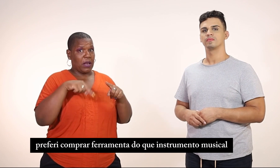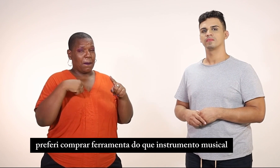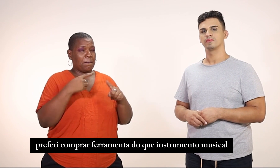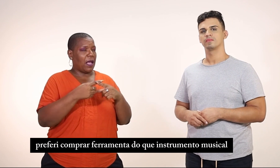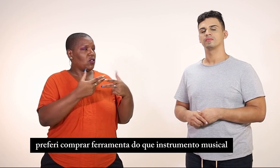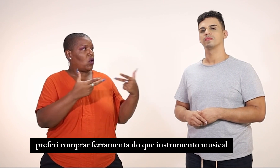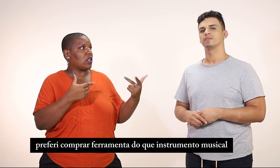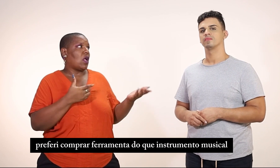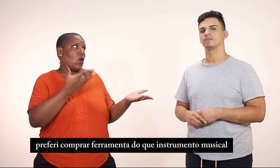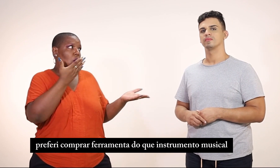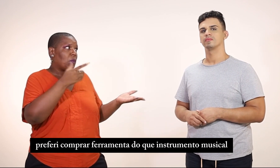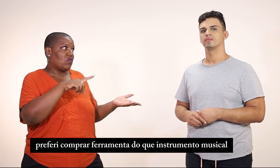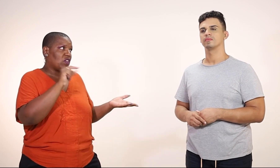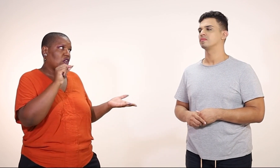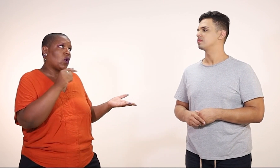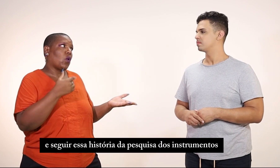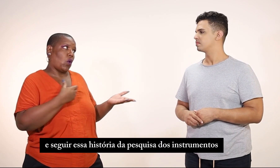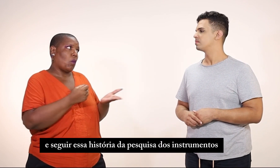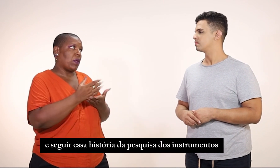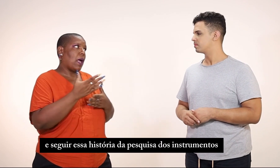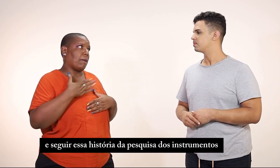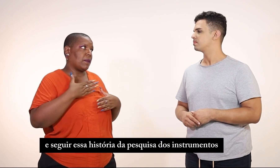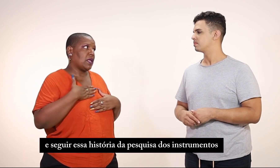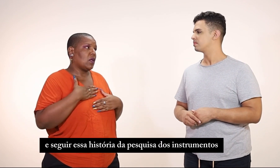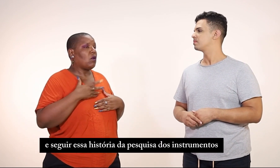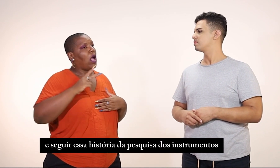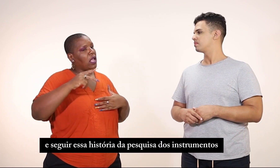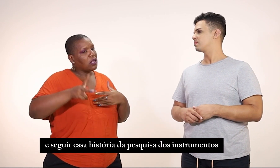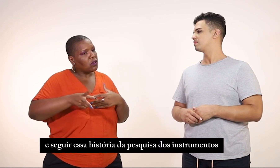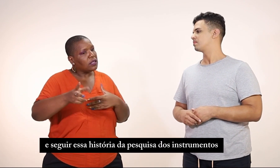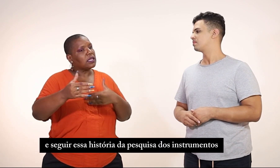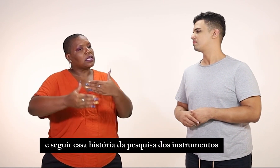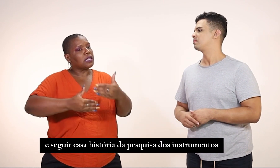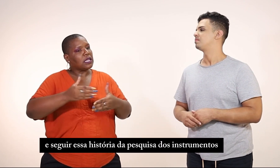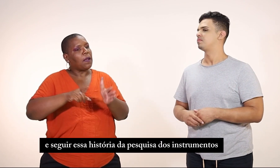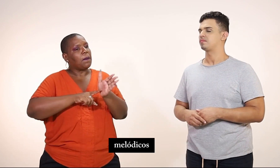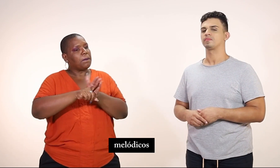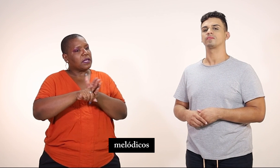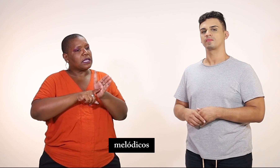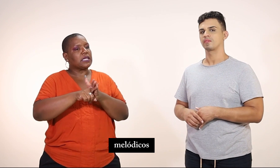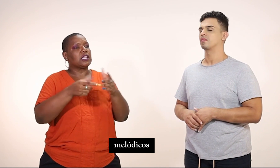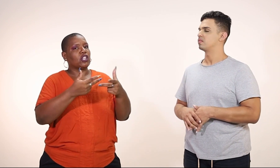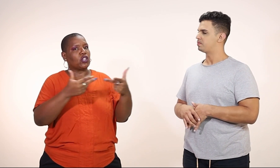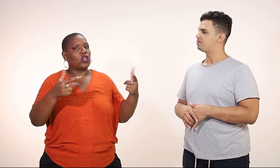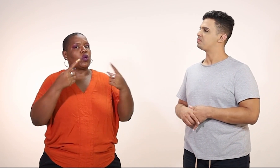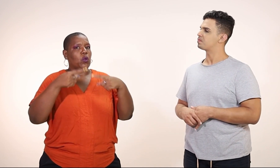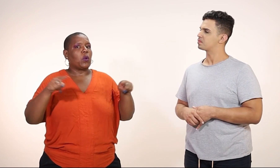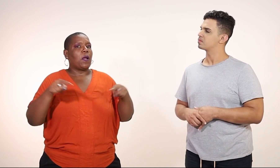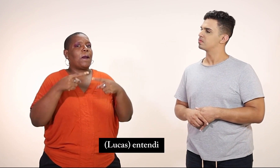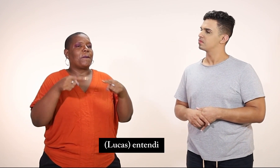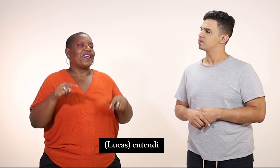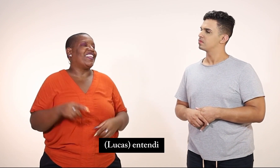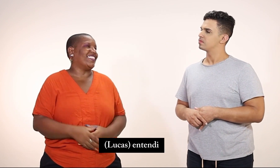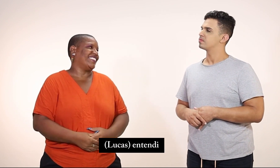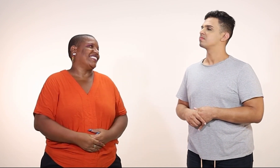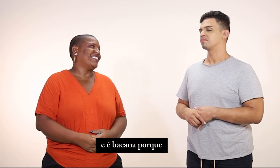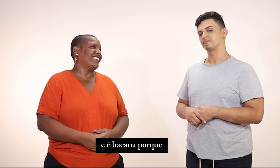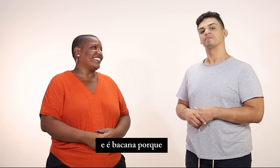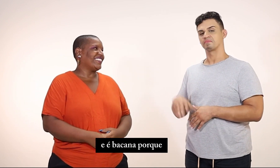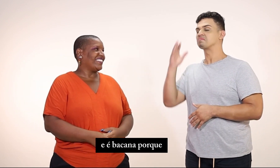ferramenta do que instrumento musical e seguir essa história da pesquisa dos instrumentos melódicos. Entendi. E é